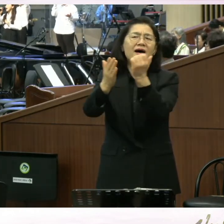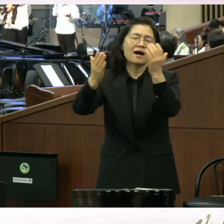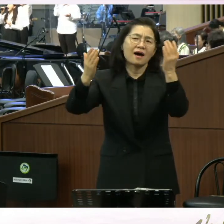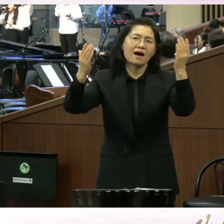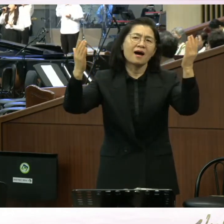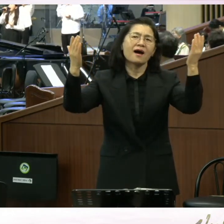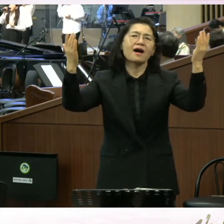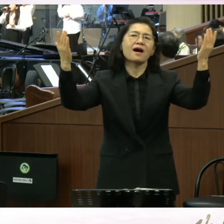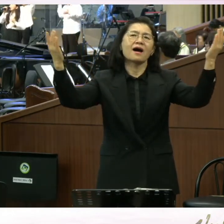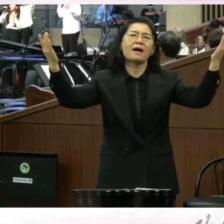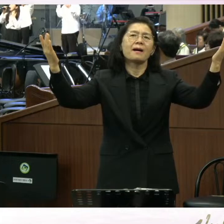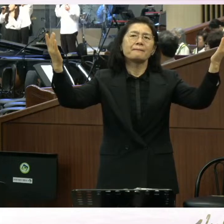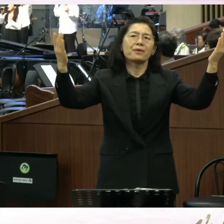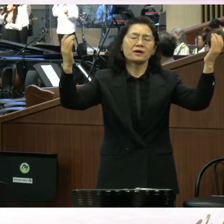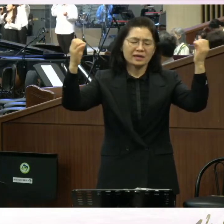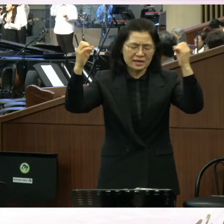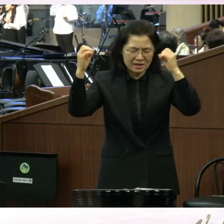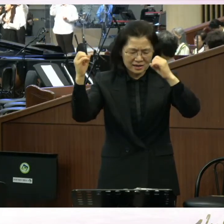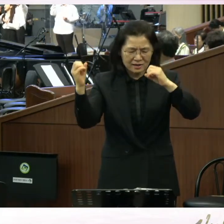고통당하사